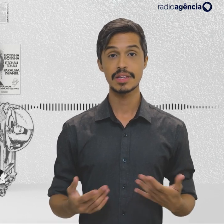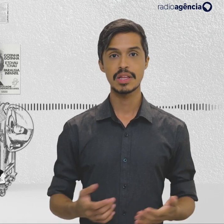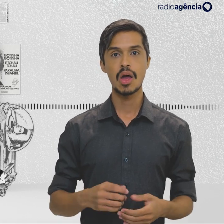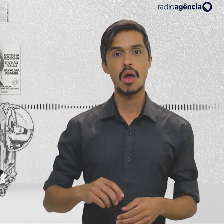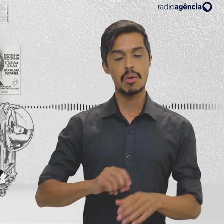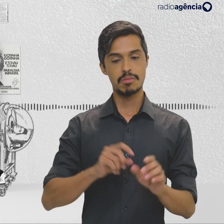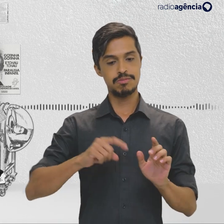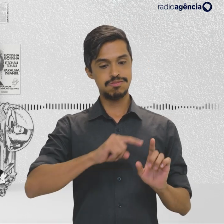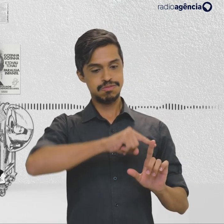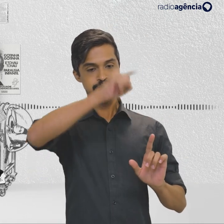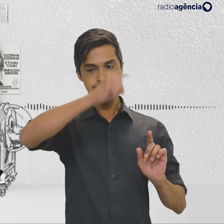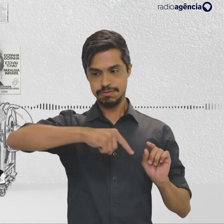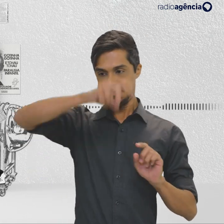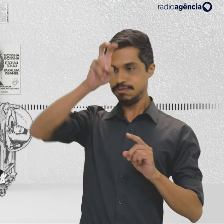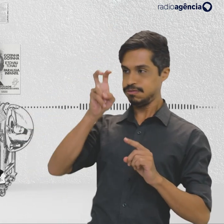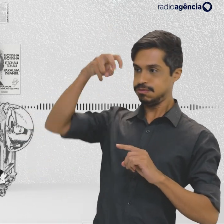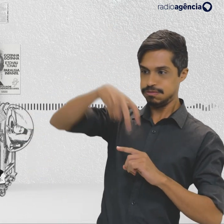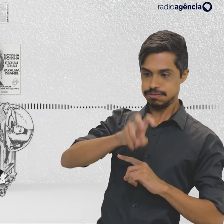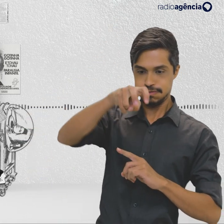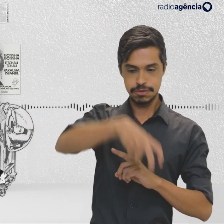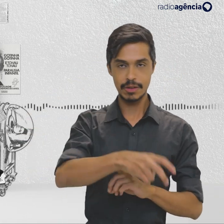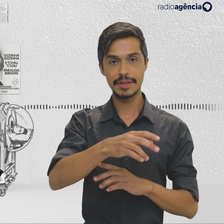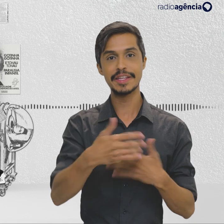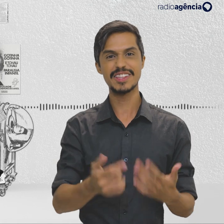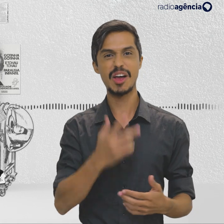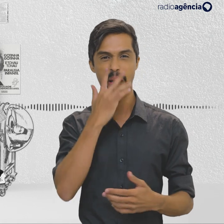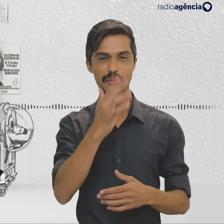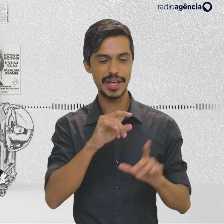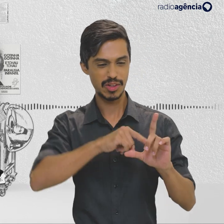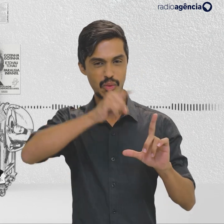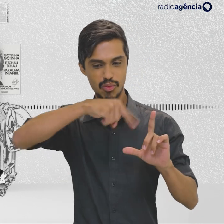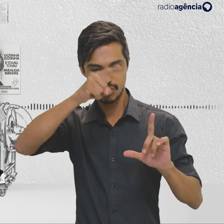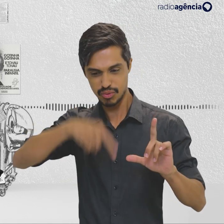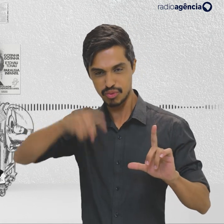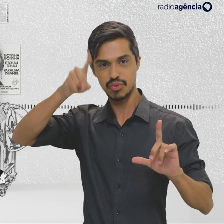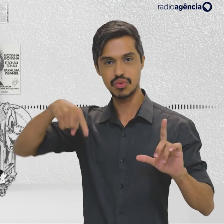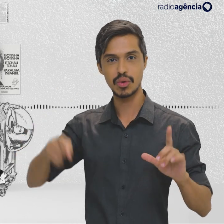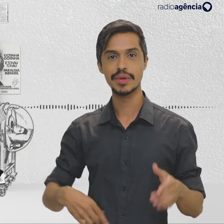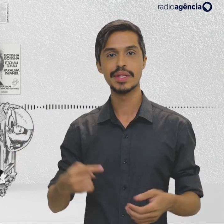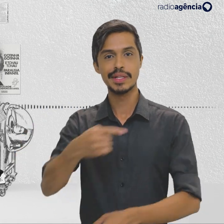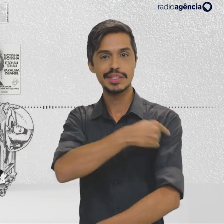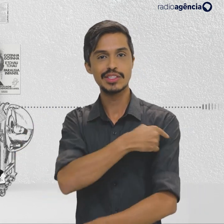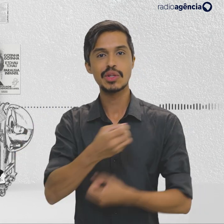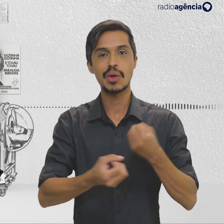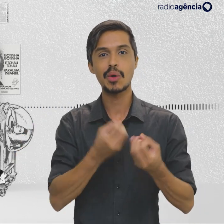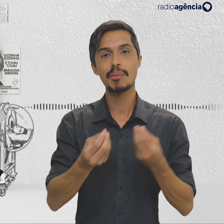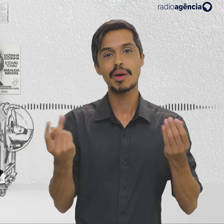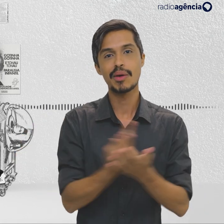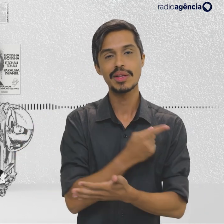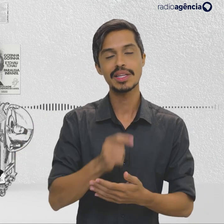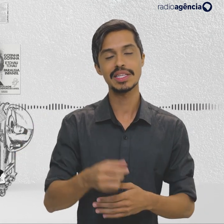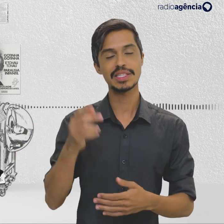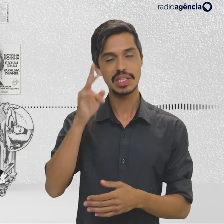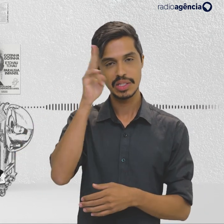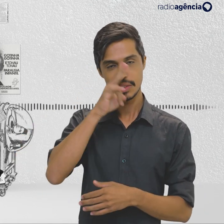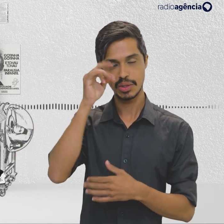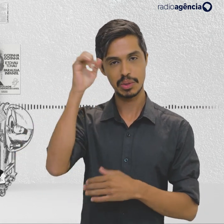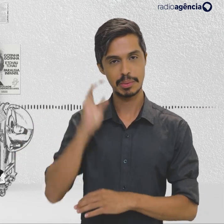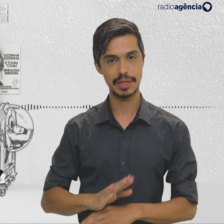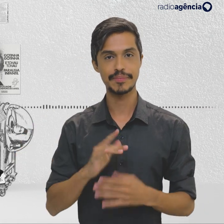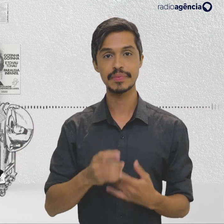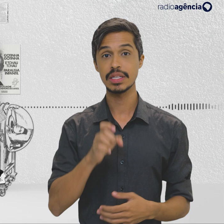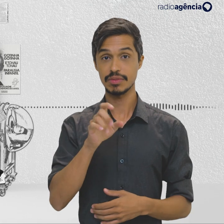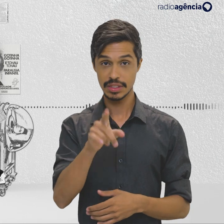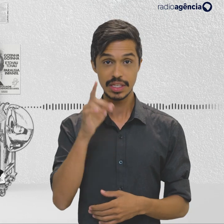uma montanha russa É o que parece o gráfico da evolução histórica da vacinação no Brasil quem acompanhou esse podcast